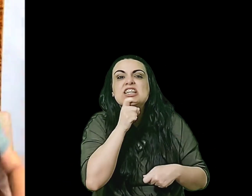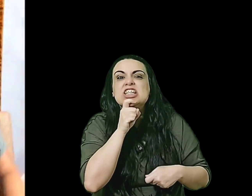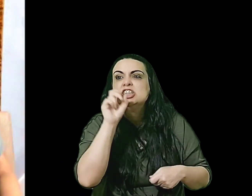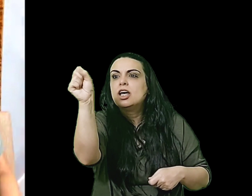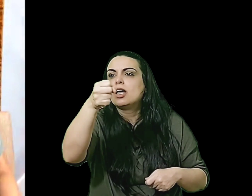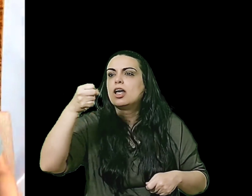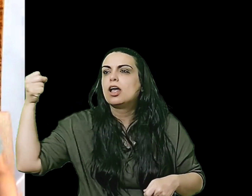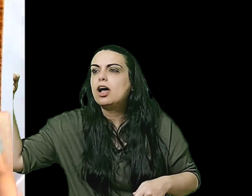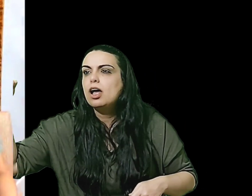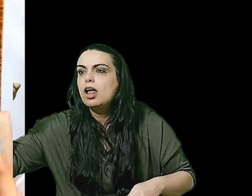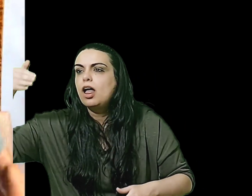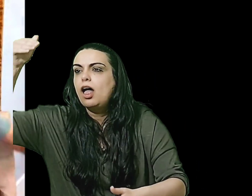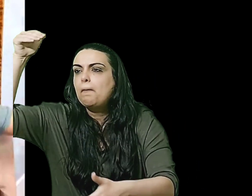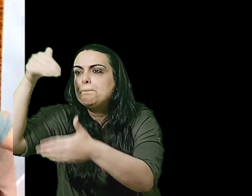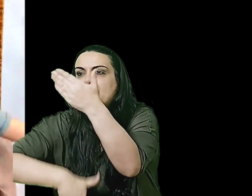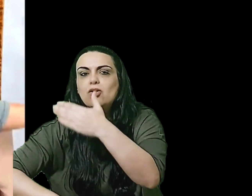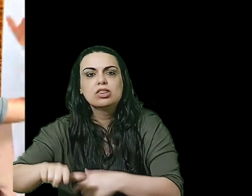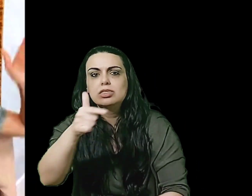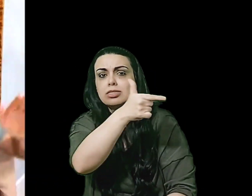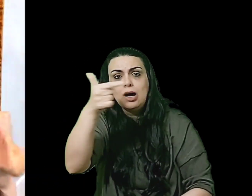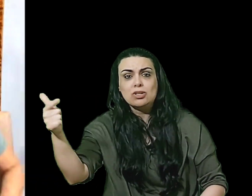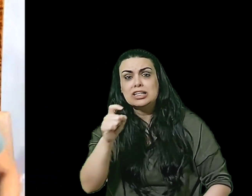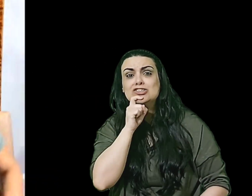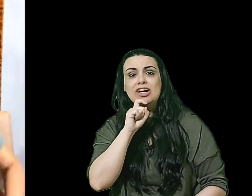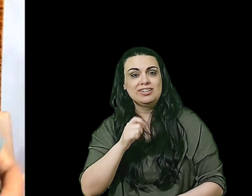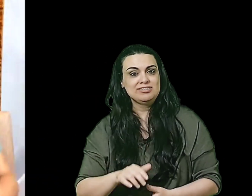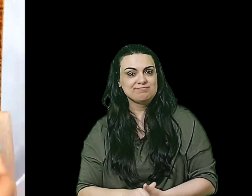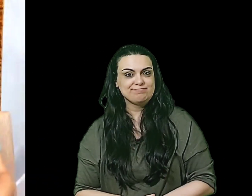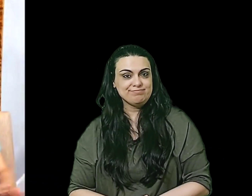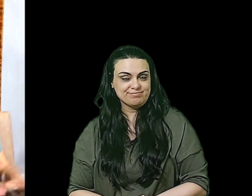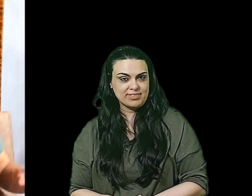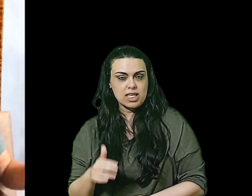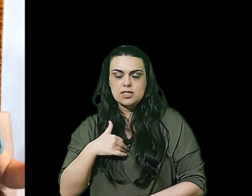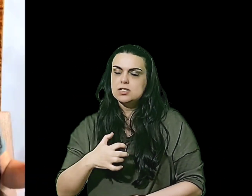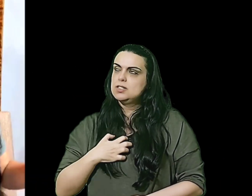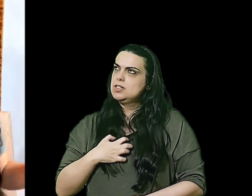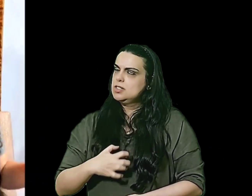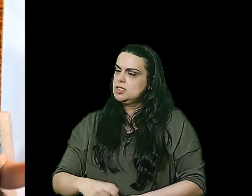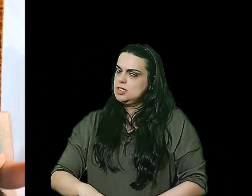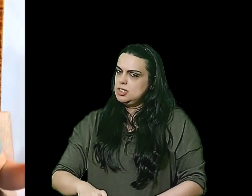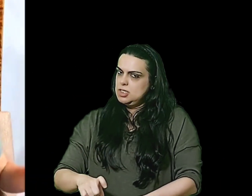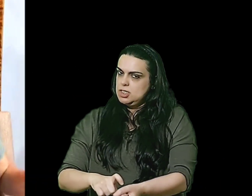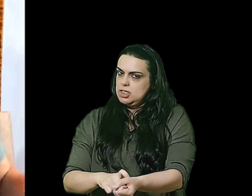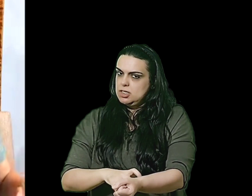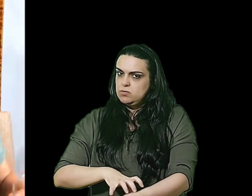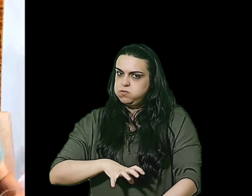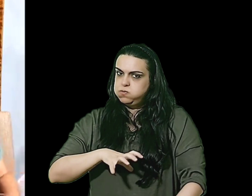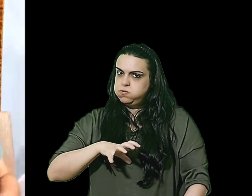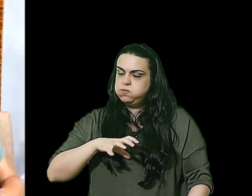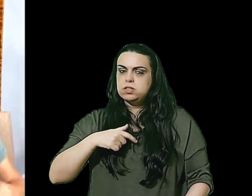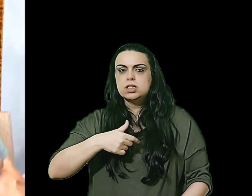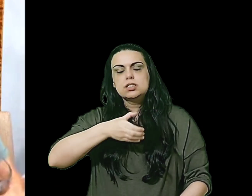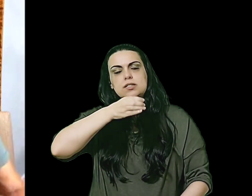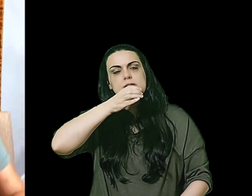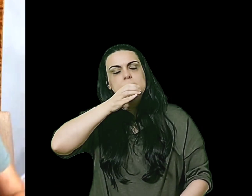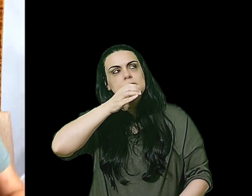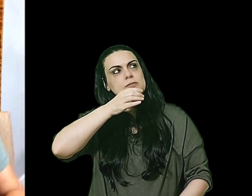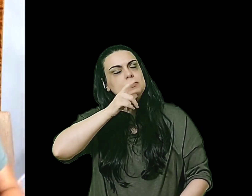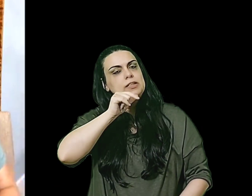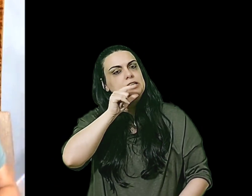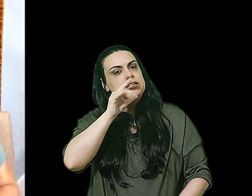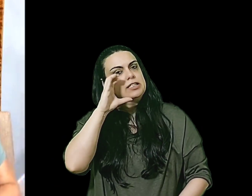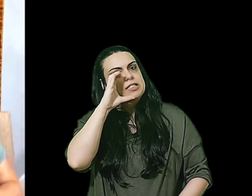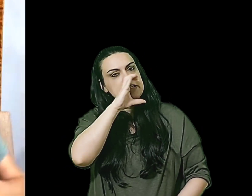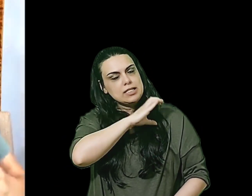coisa, e preciso que ela seja refrigerada, não tem gelo. Aí eu fico irritada. Bebo água